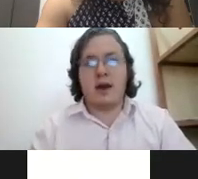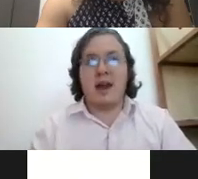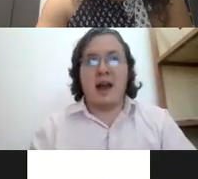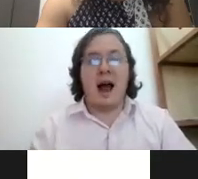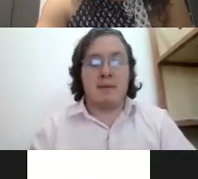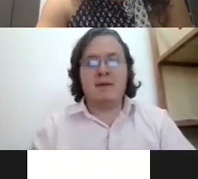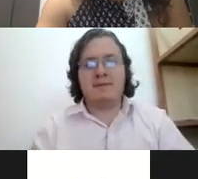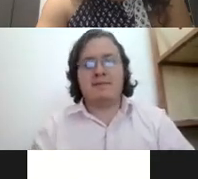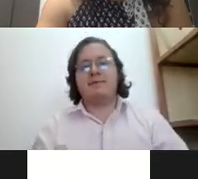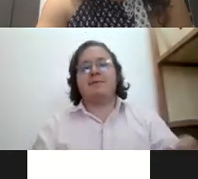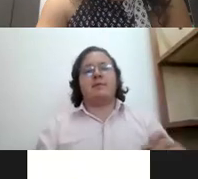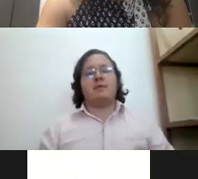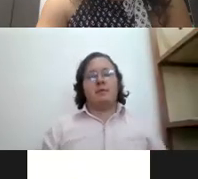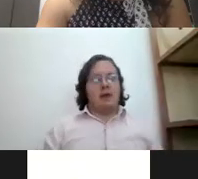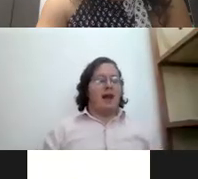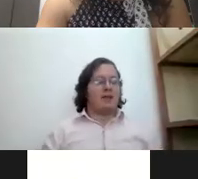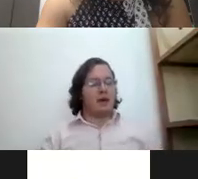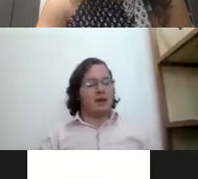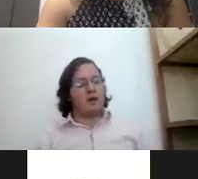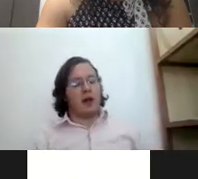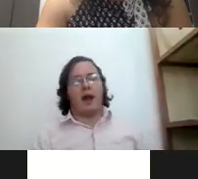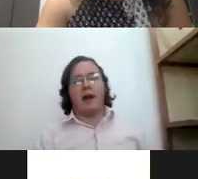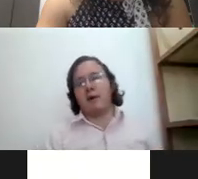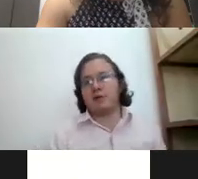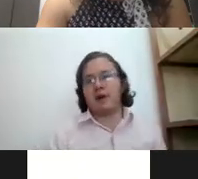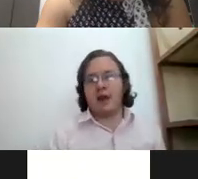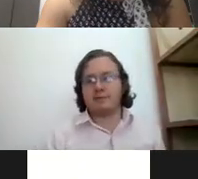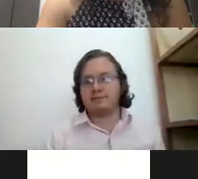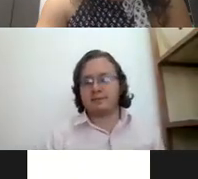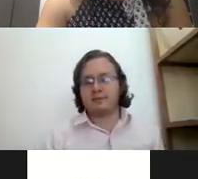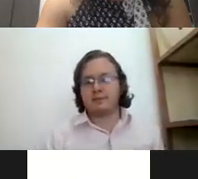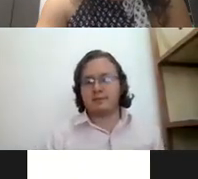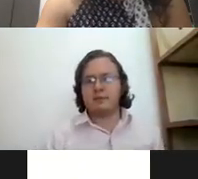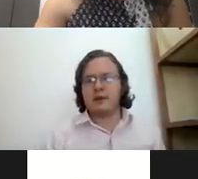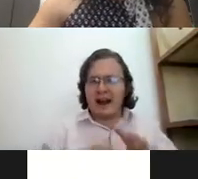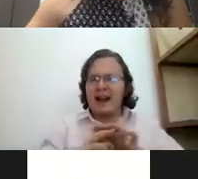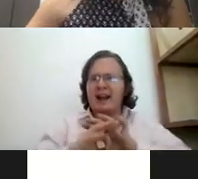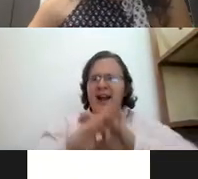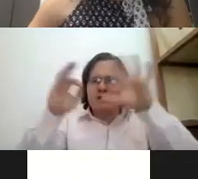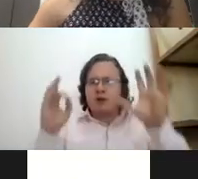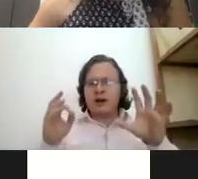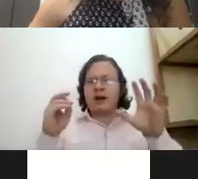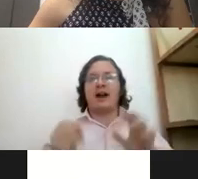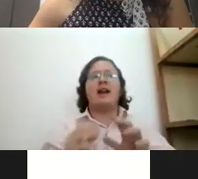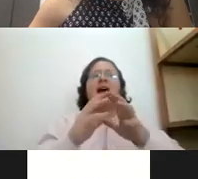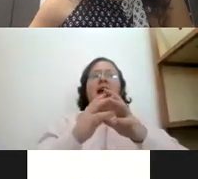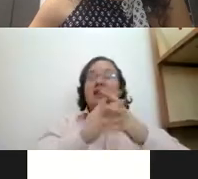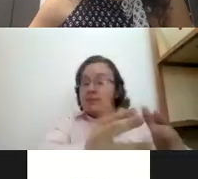a mí eso es lo que me gustaría que la inclusión en general es muy